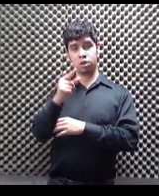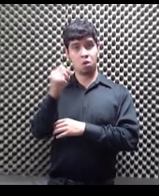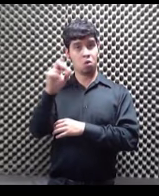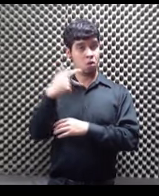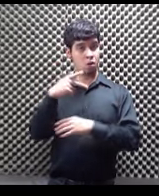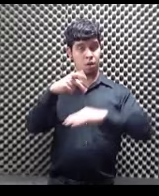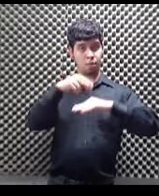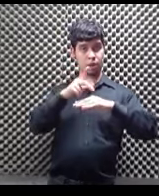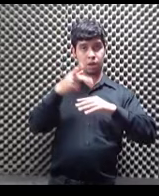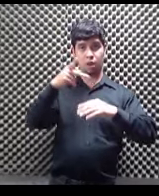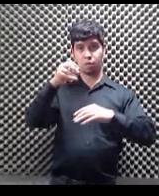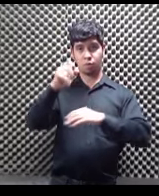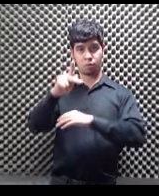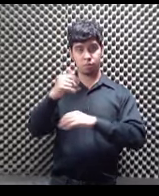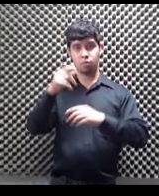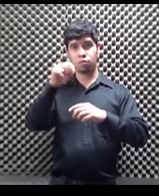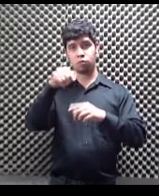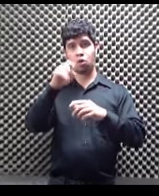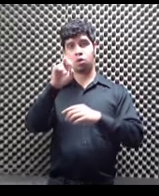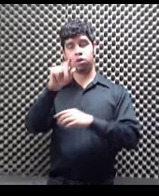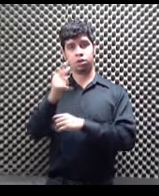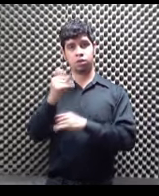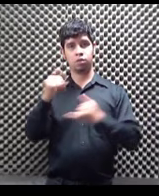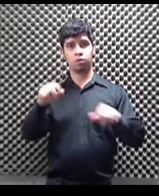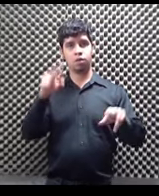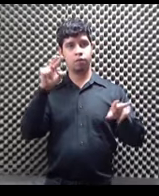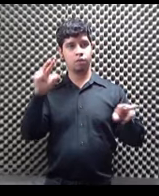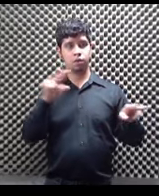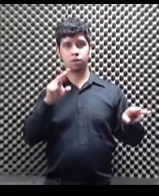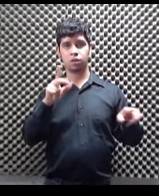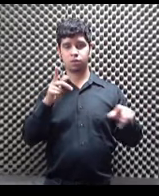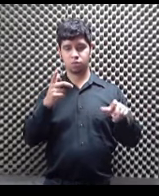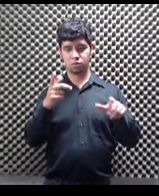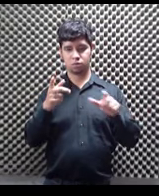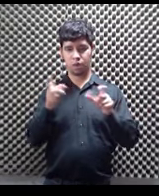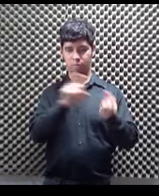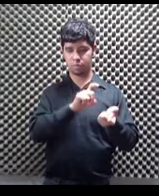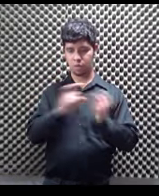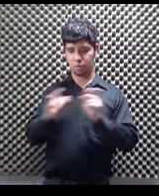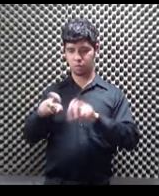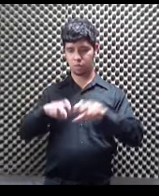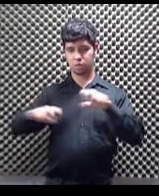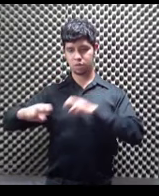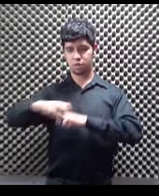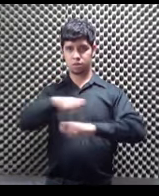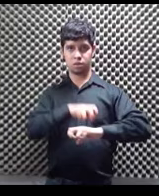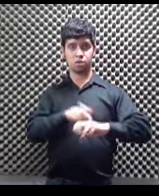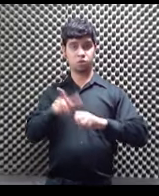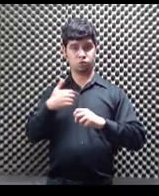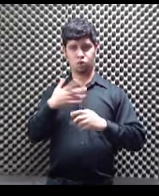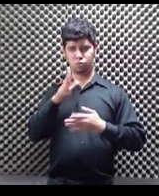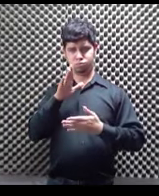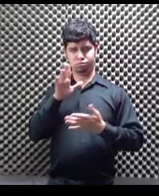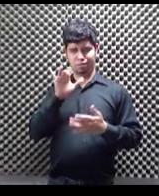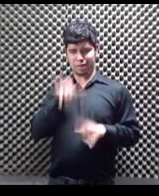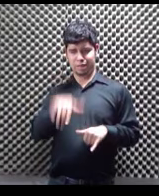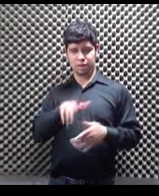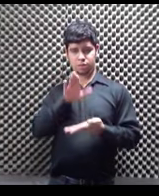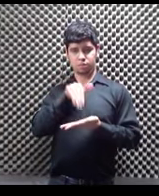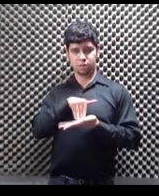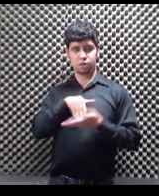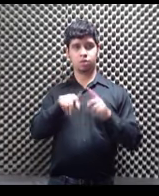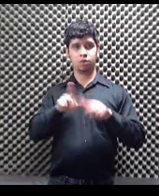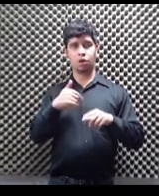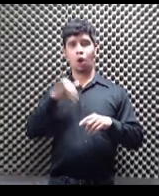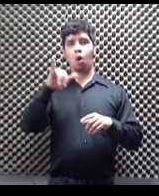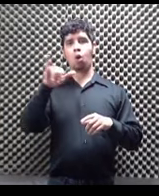en prpop.org nos van a estar viendo como que nos cambiamos, excepto yo, sí. Me quedé en el mismo medio. Los Javieres y